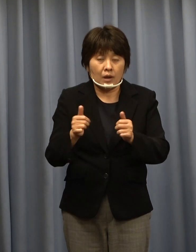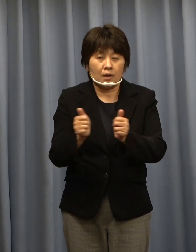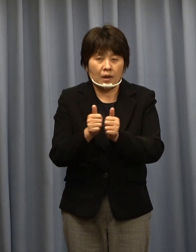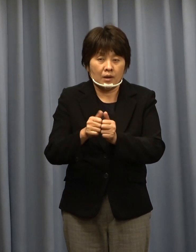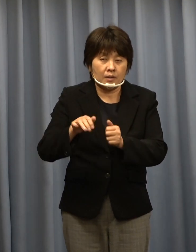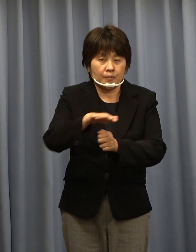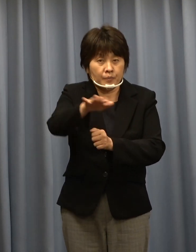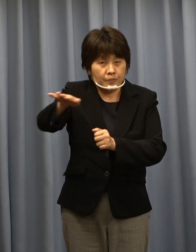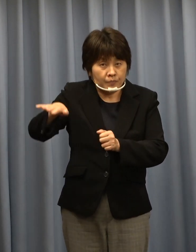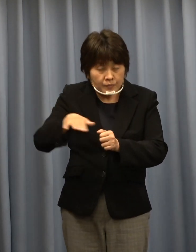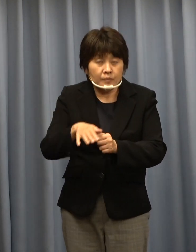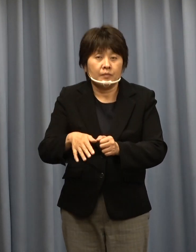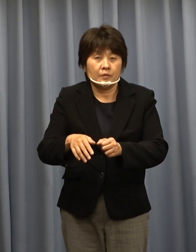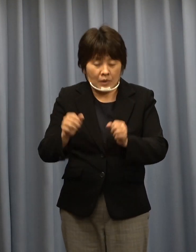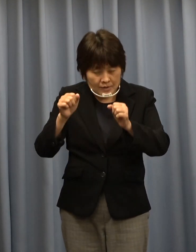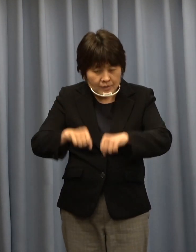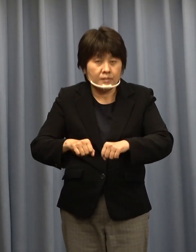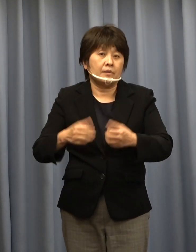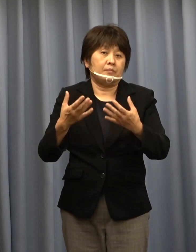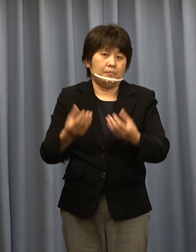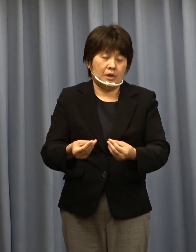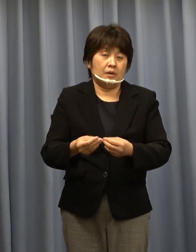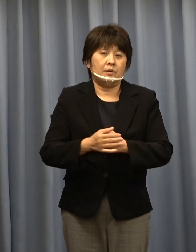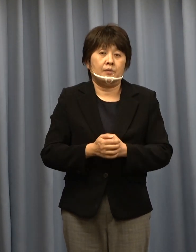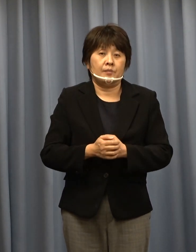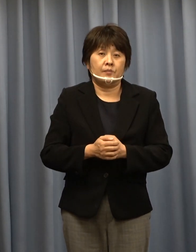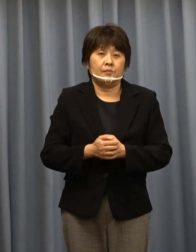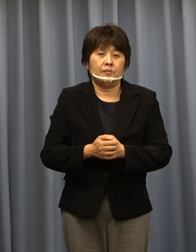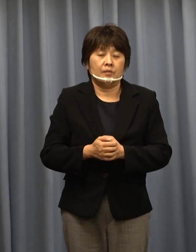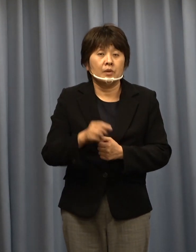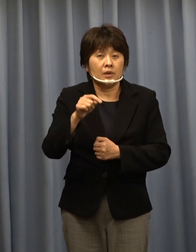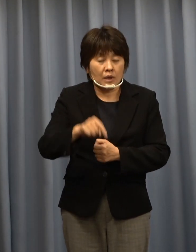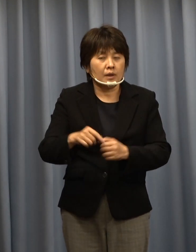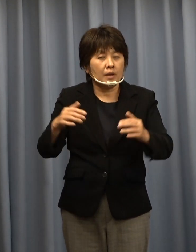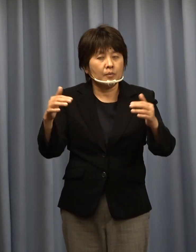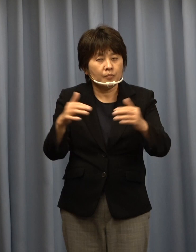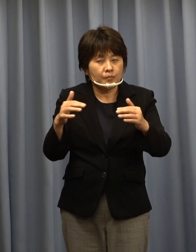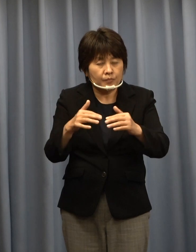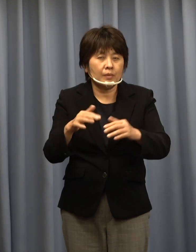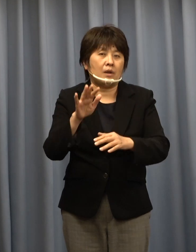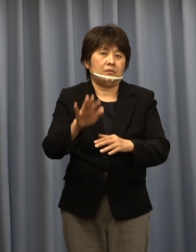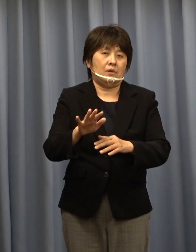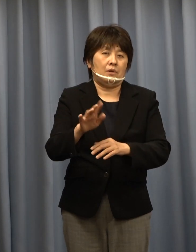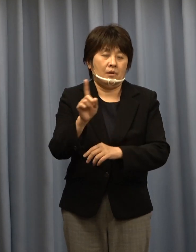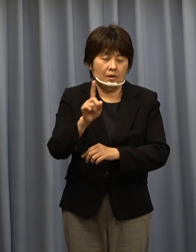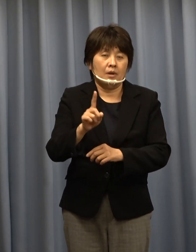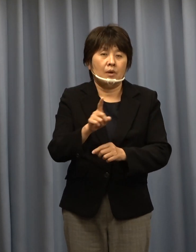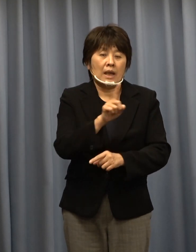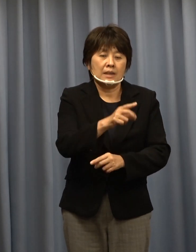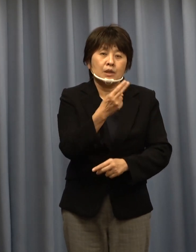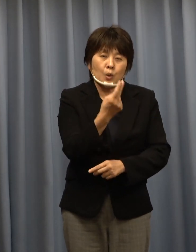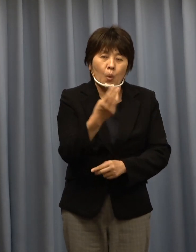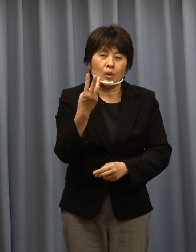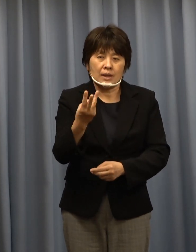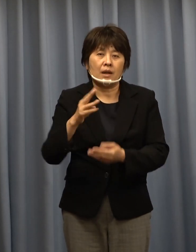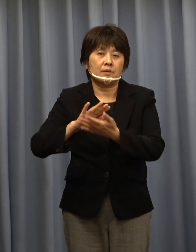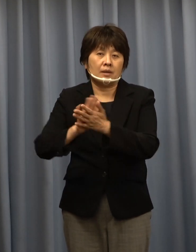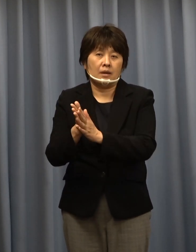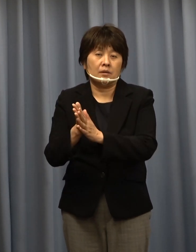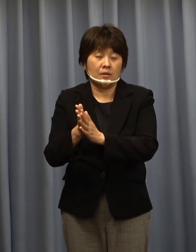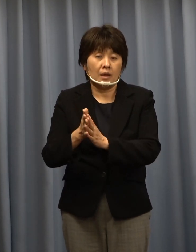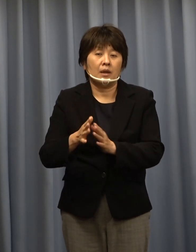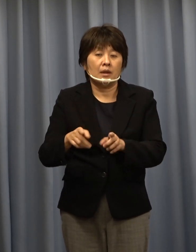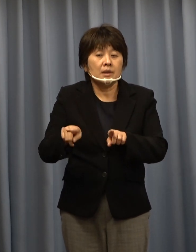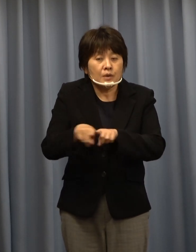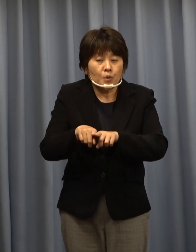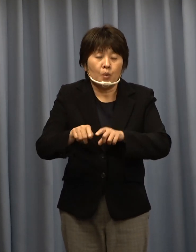賛成であるということでございます。その中で多少議論されたところは、1都3県で同じような行動を取りましょ